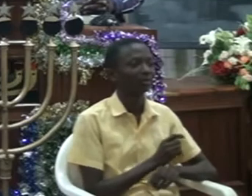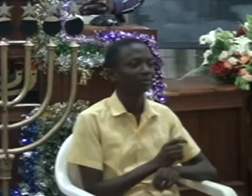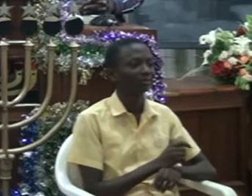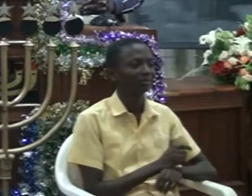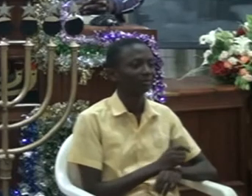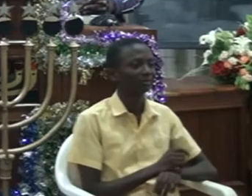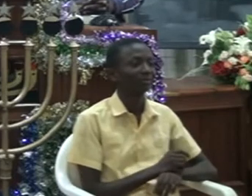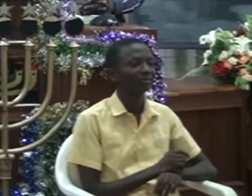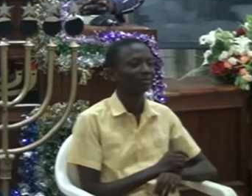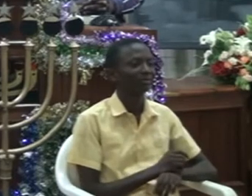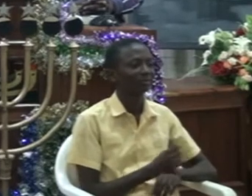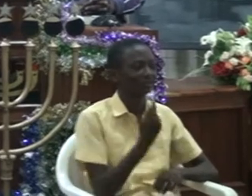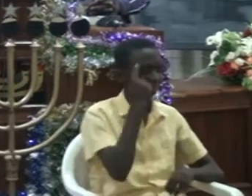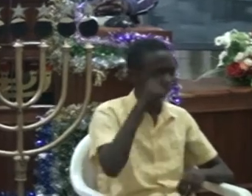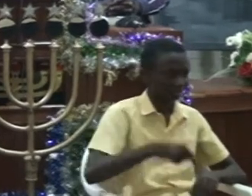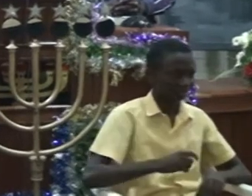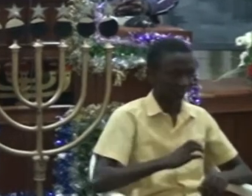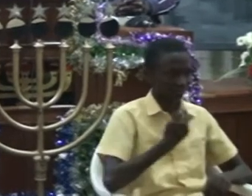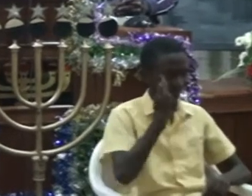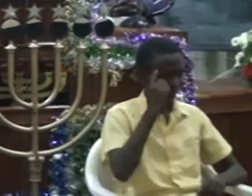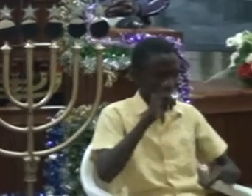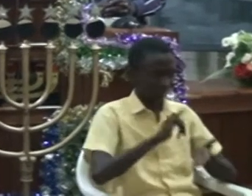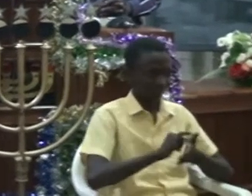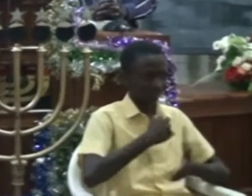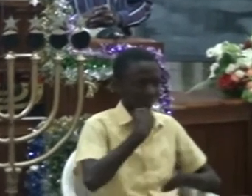Parce que pour ceux qui sont réellement